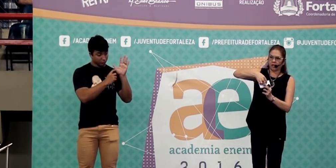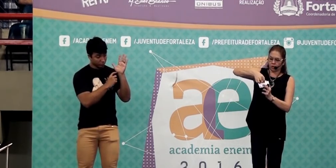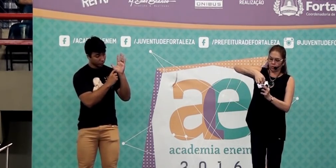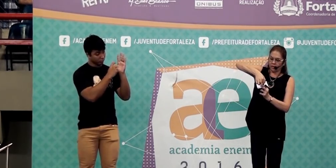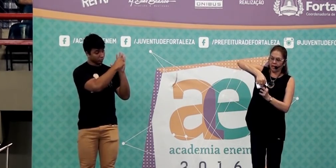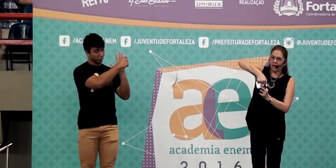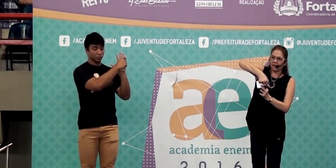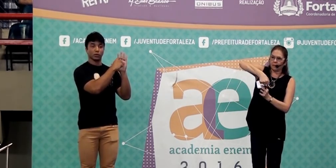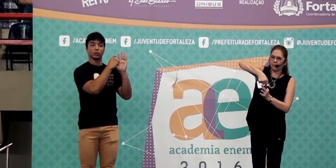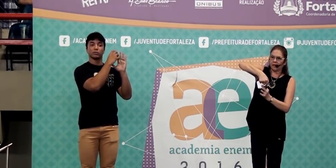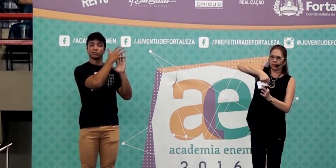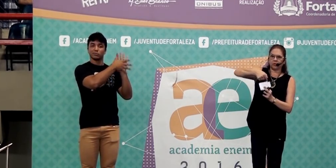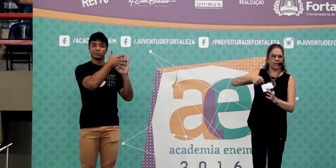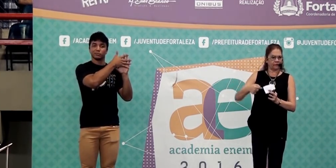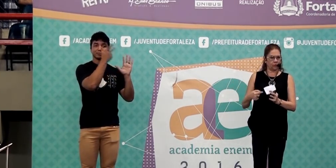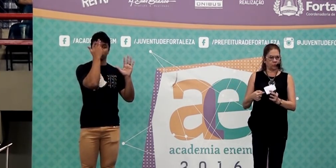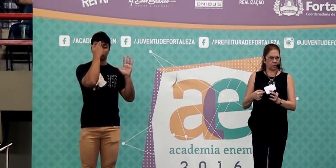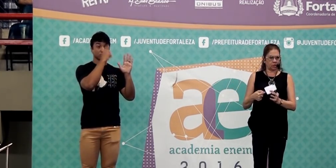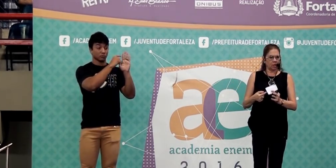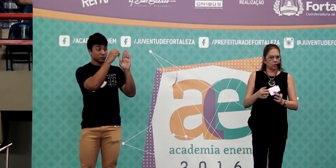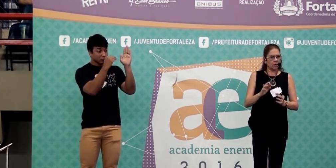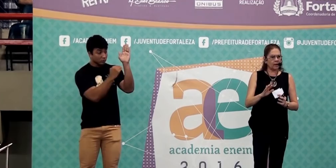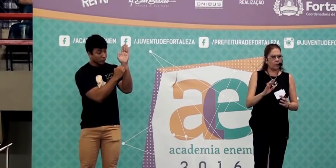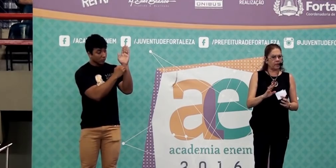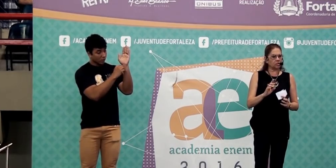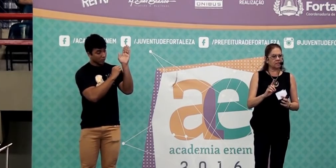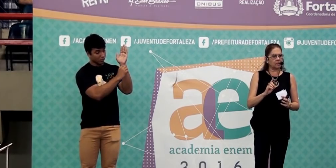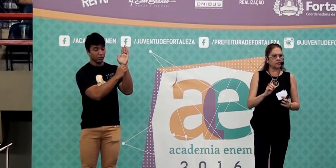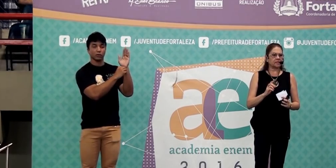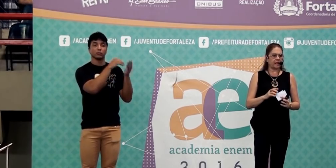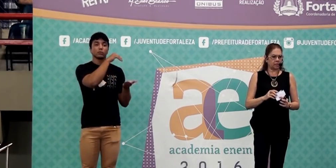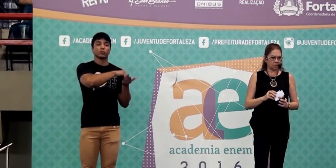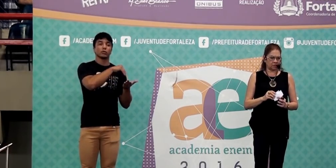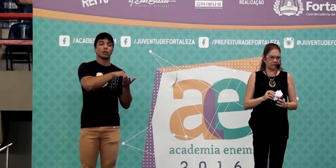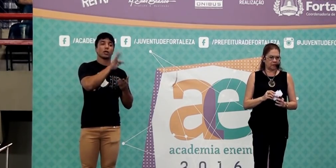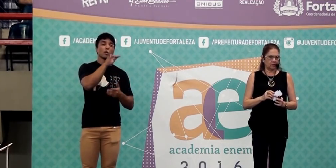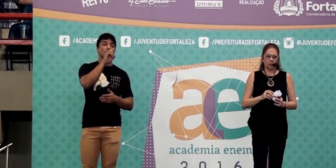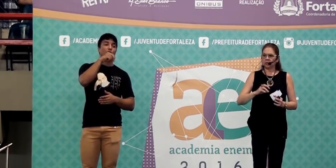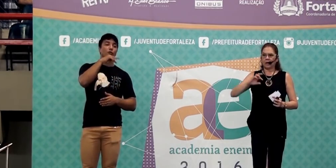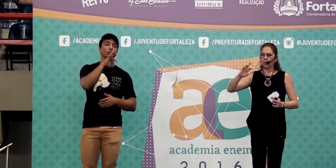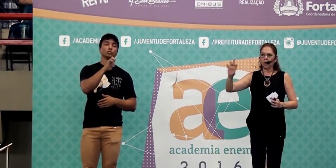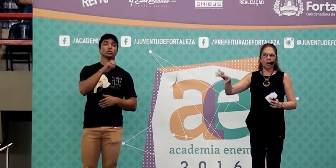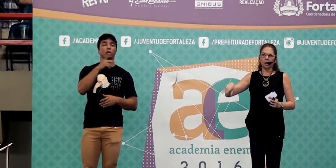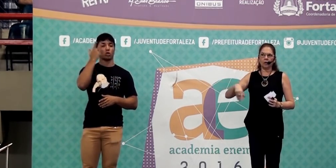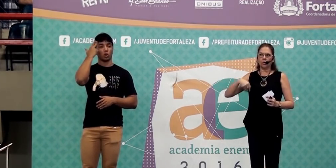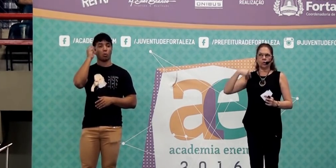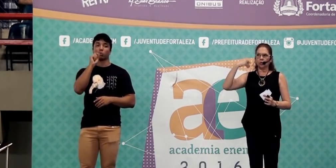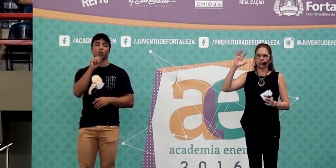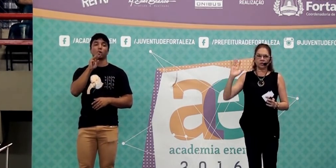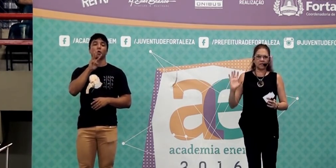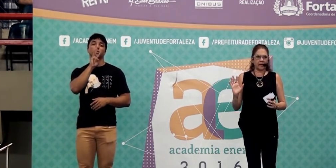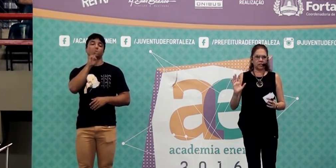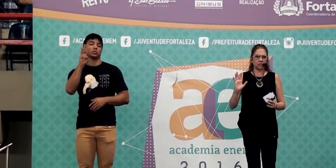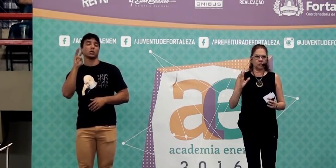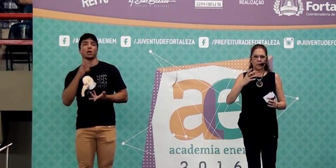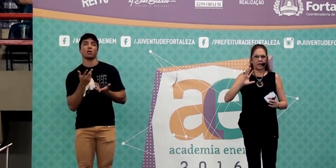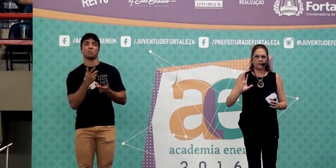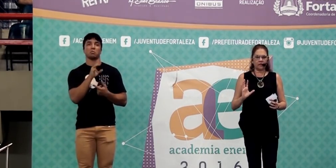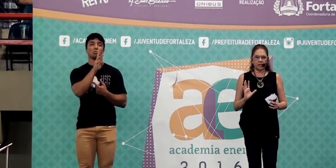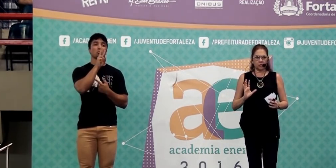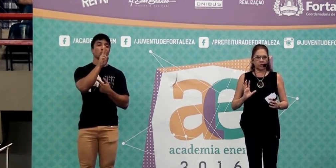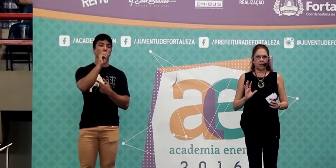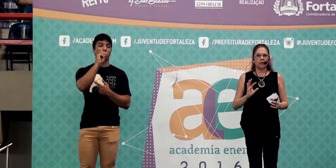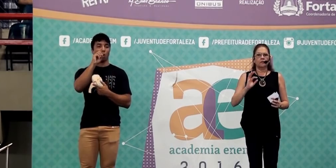o texto e lá embaixo tem a fonte. Normalmente são sites da UOL ou outro site de